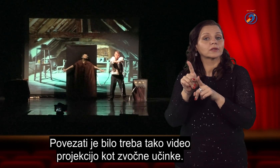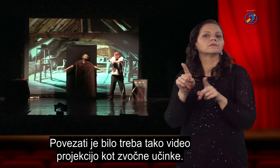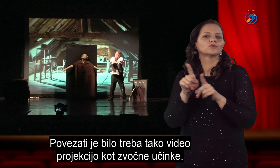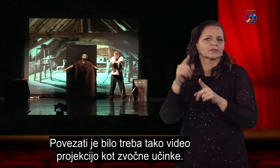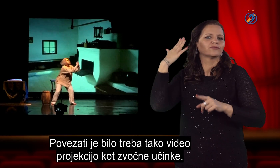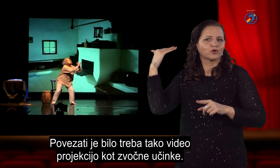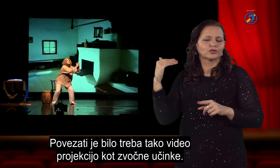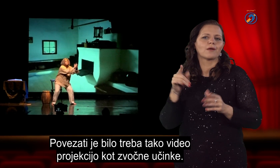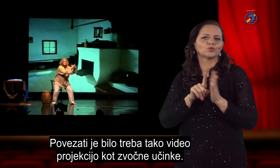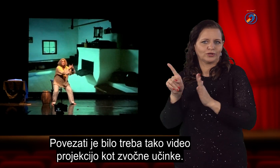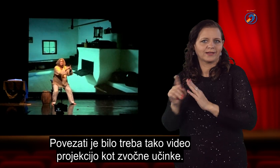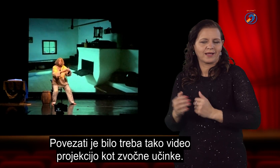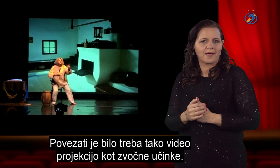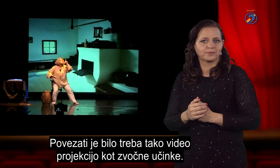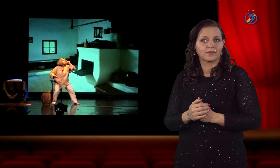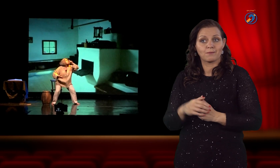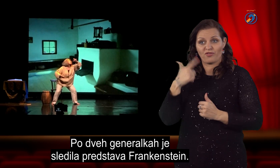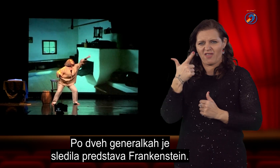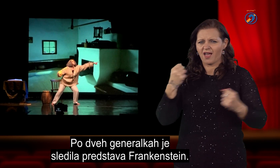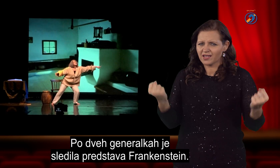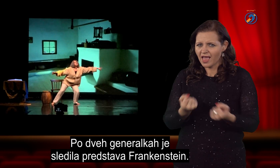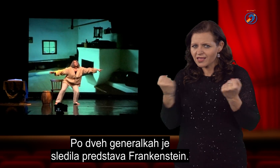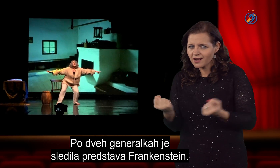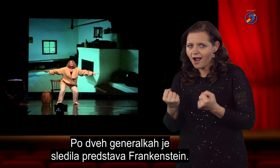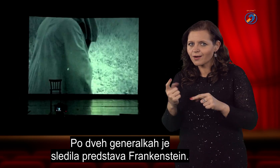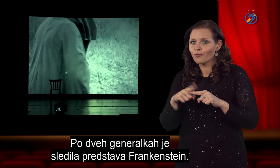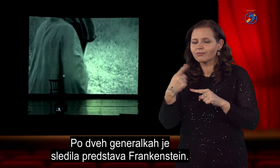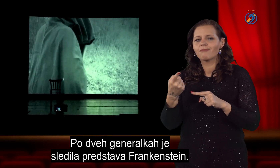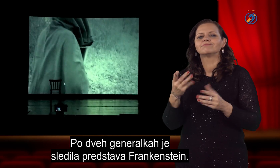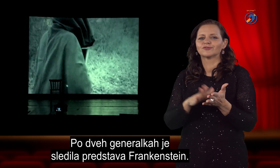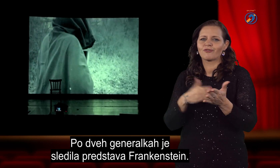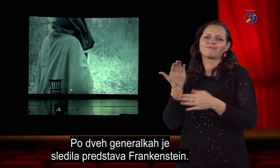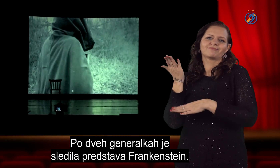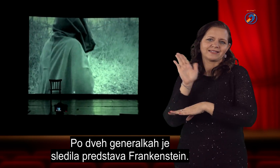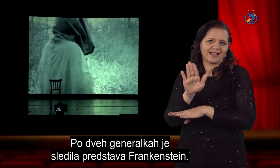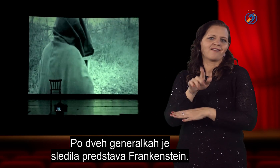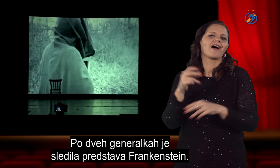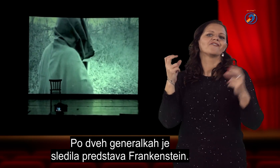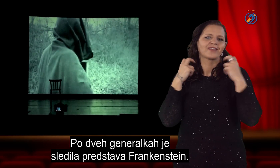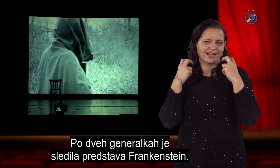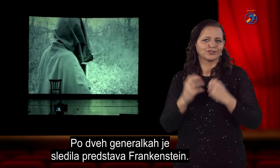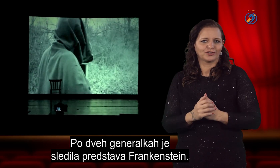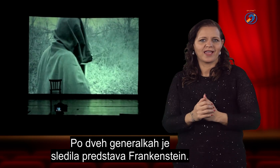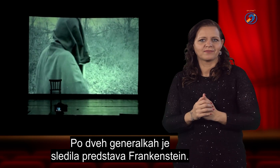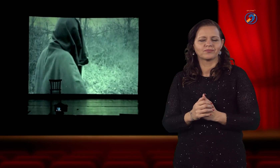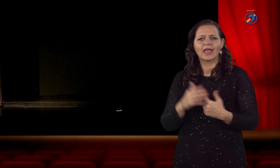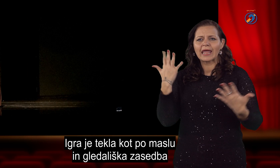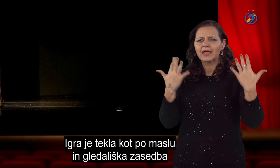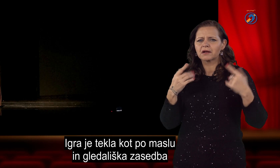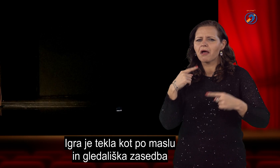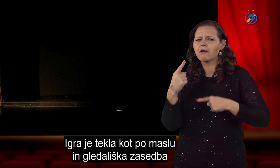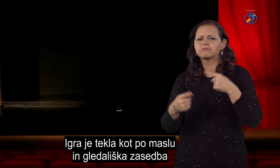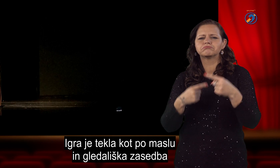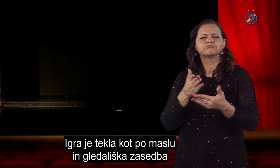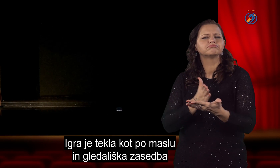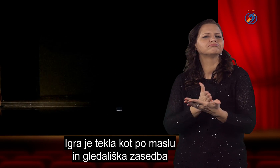kot zvočne učinke. Po 2 generalkah je sledila predstava Frankenstein. Igra